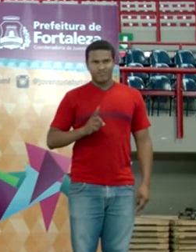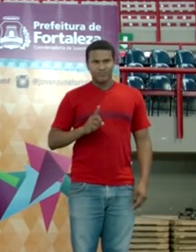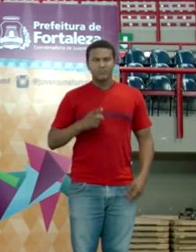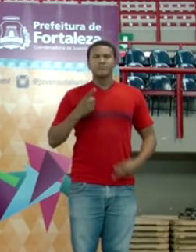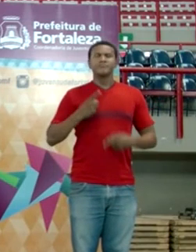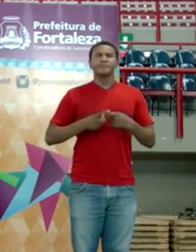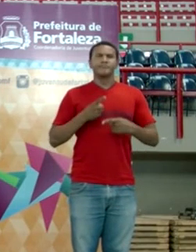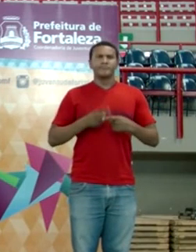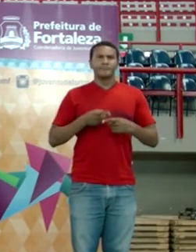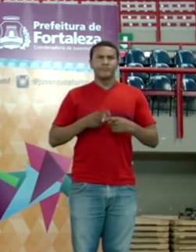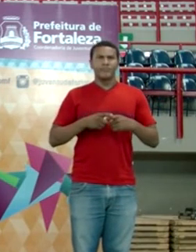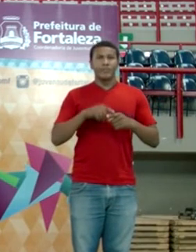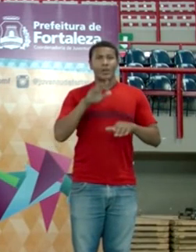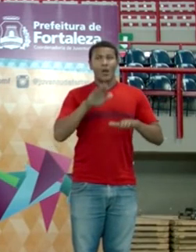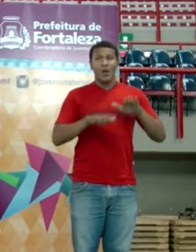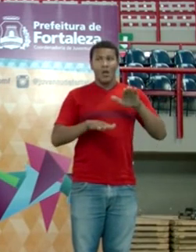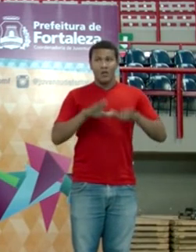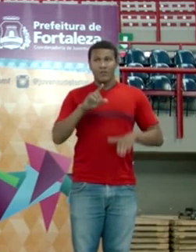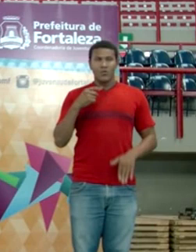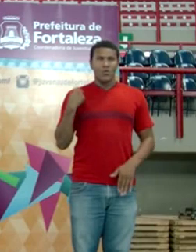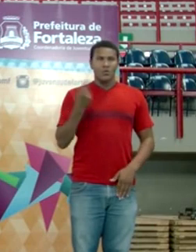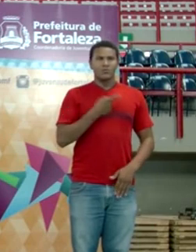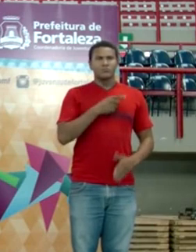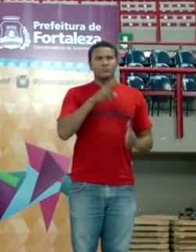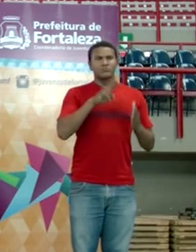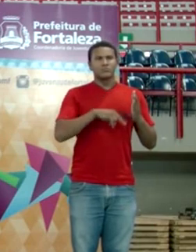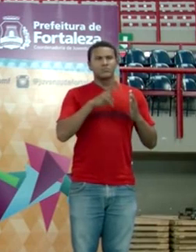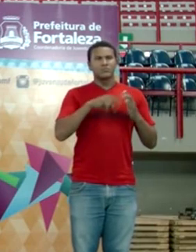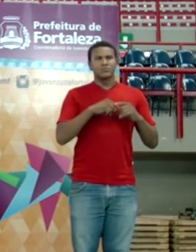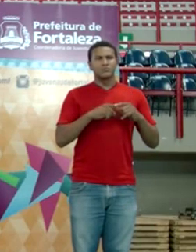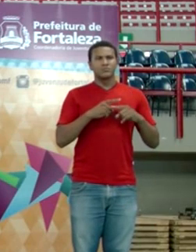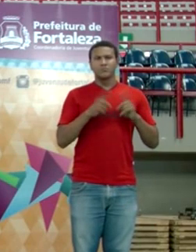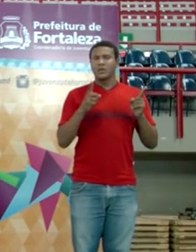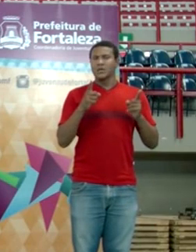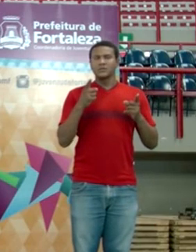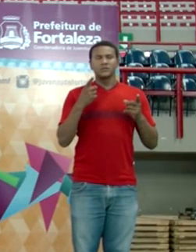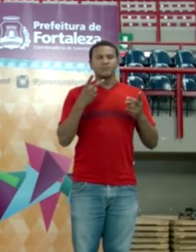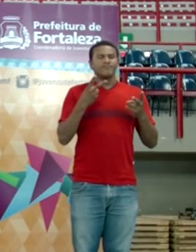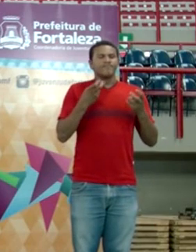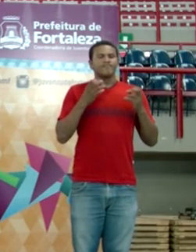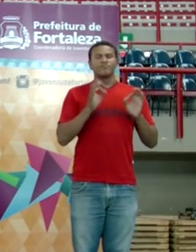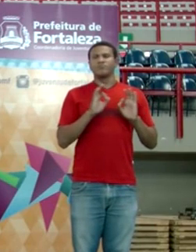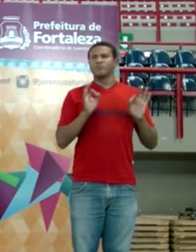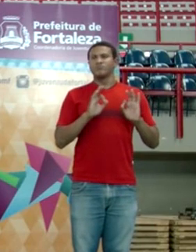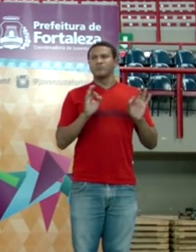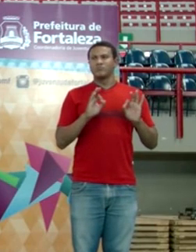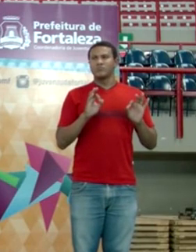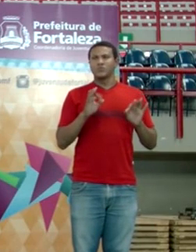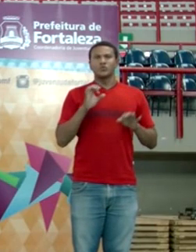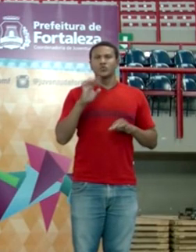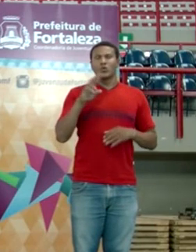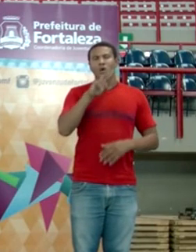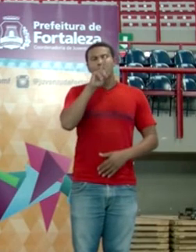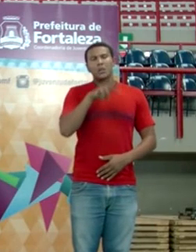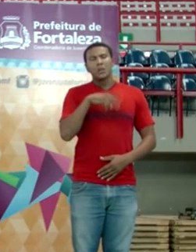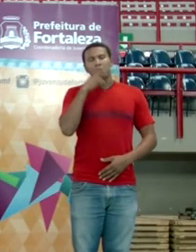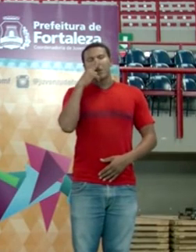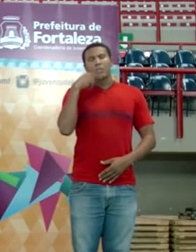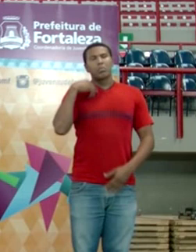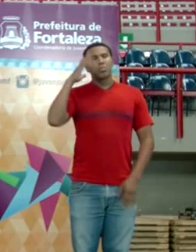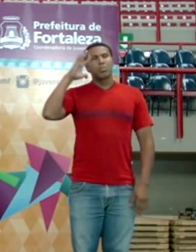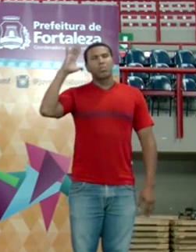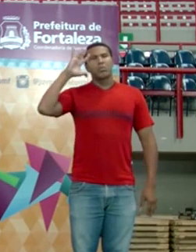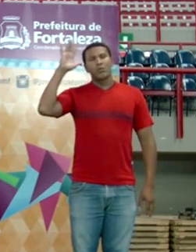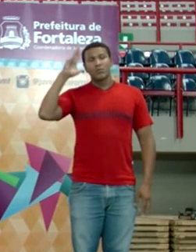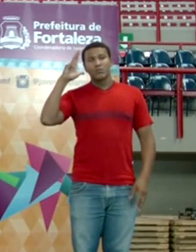às vezes a gente lê, mas não presta atenção nas palavras. A gente lê por ler. E as palavras respectivamente